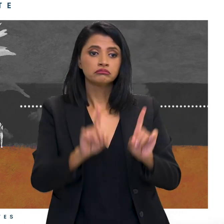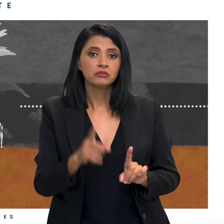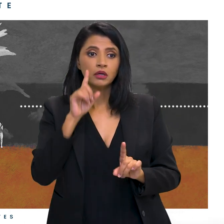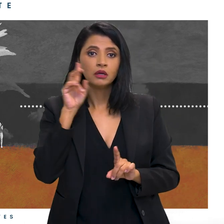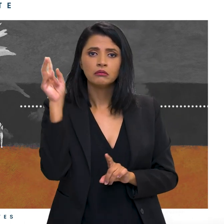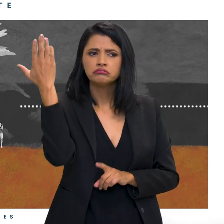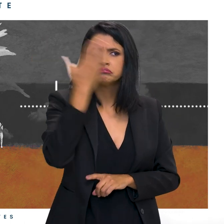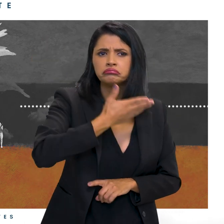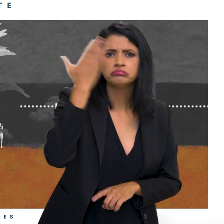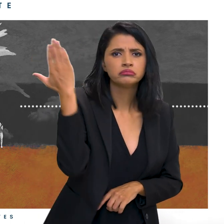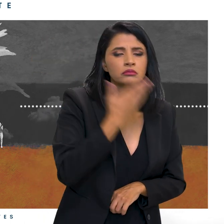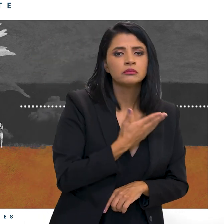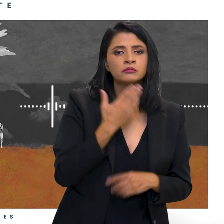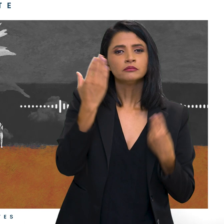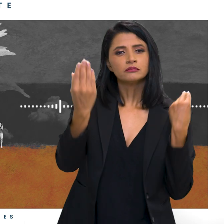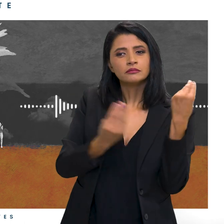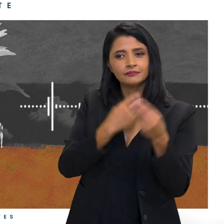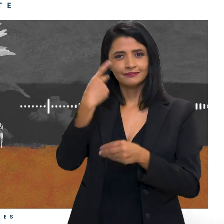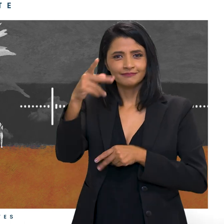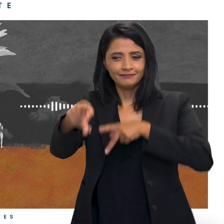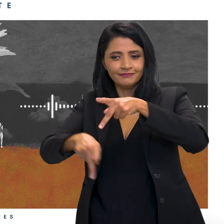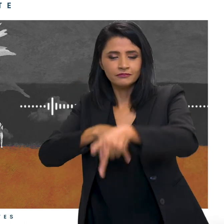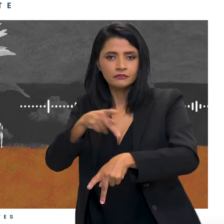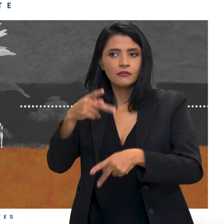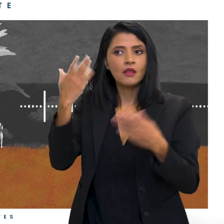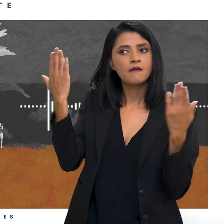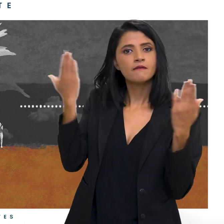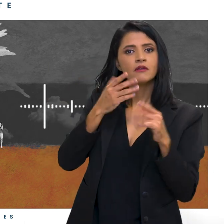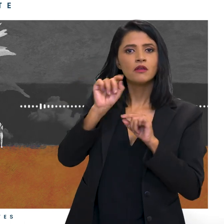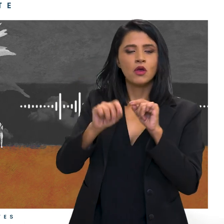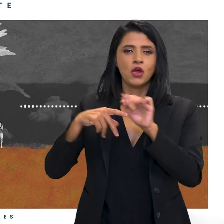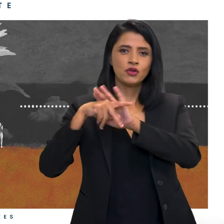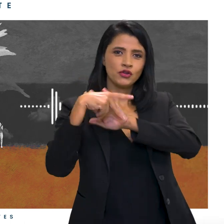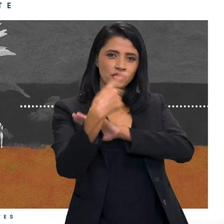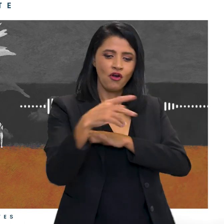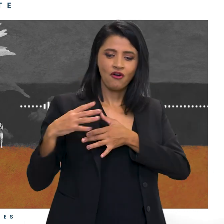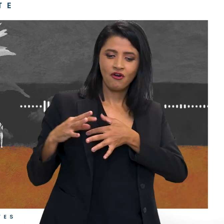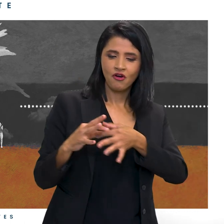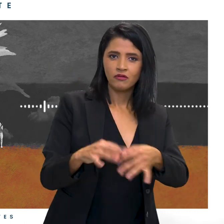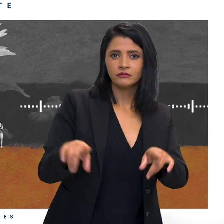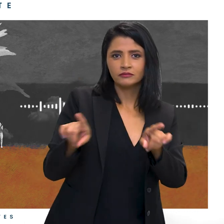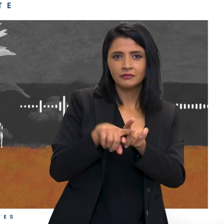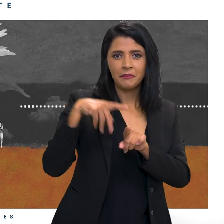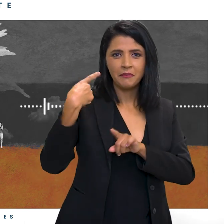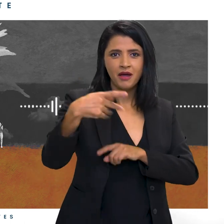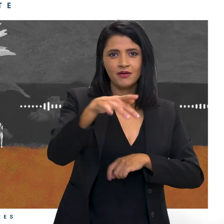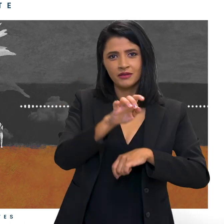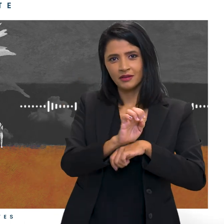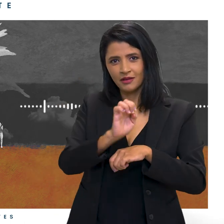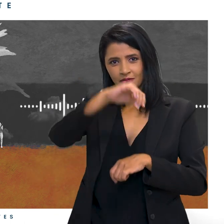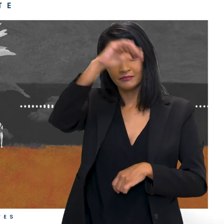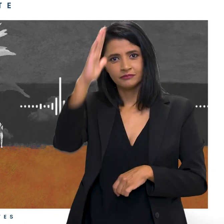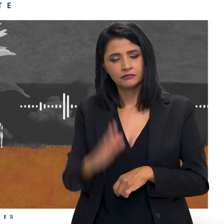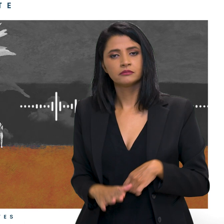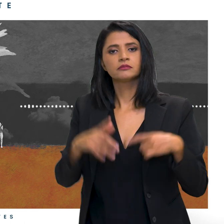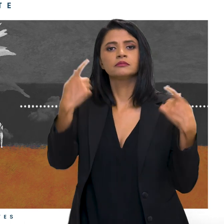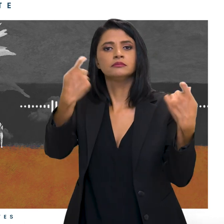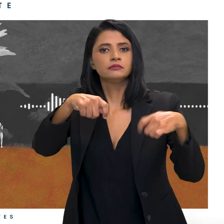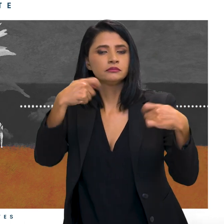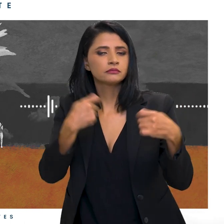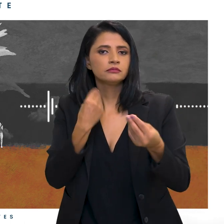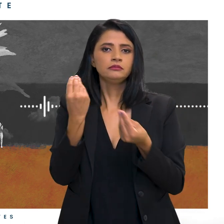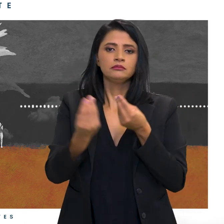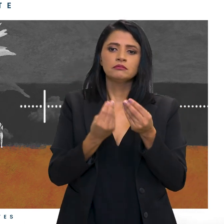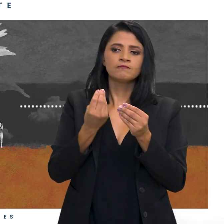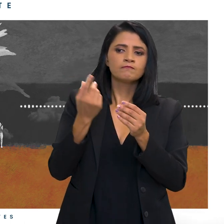doenças e deficiências invisíveis. E para tornar essa população visível, não só no cotidiano, mas também para o Estado brasileiro,